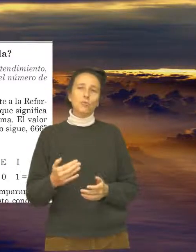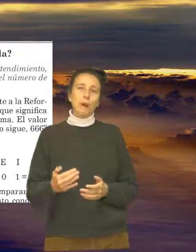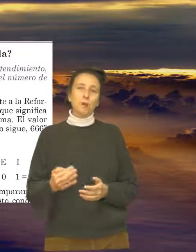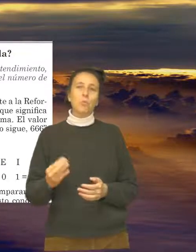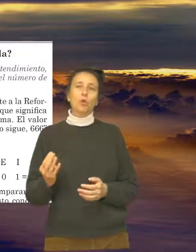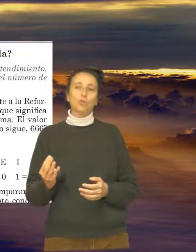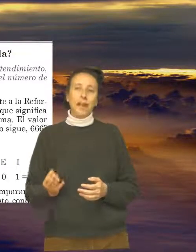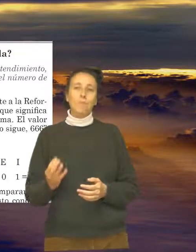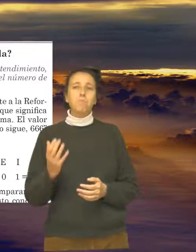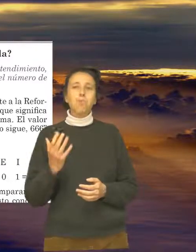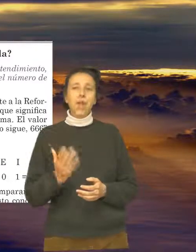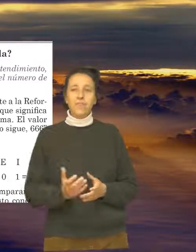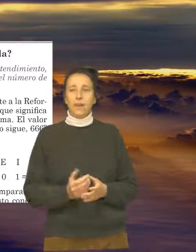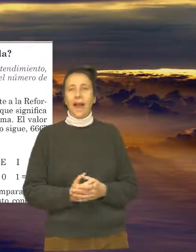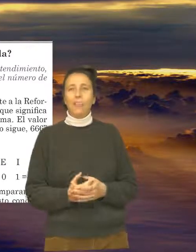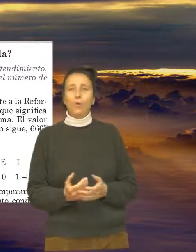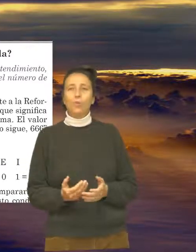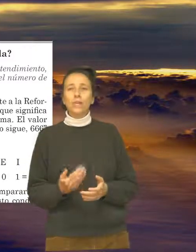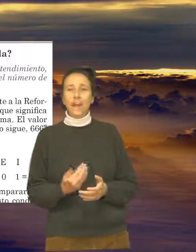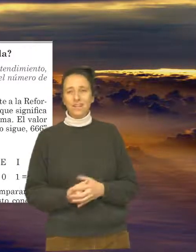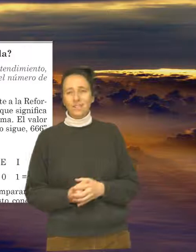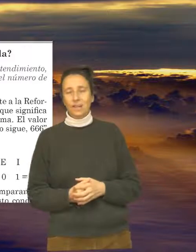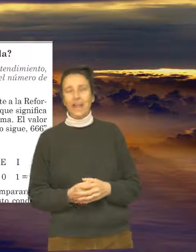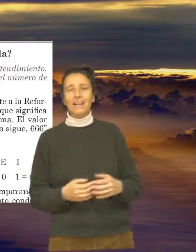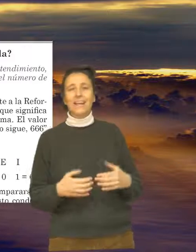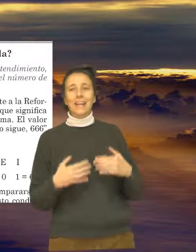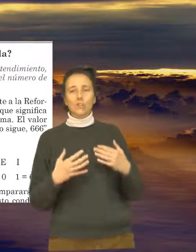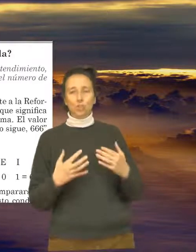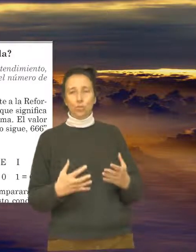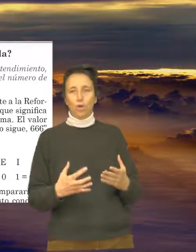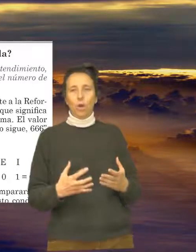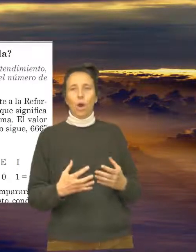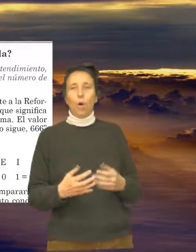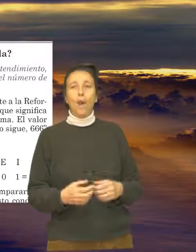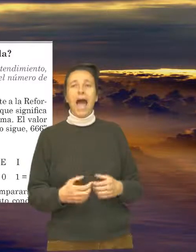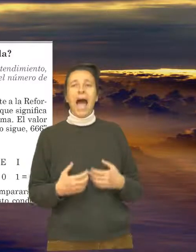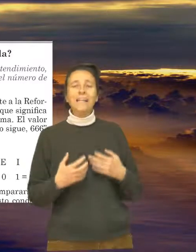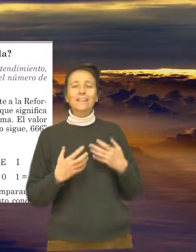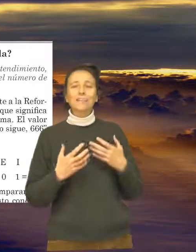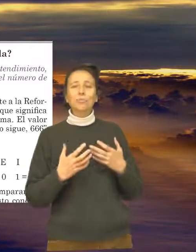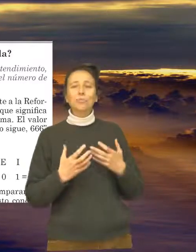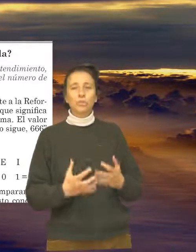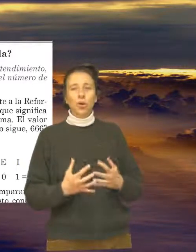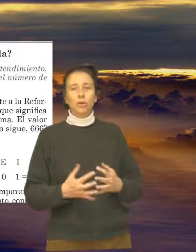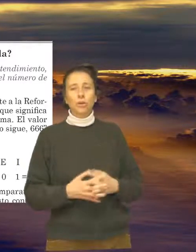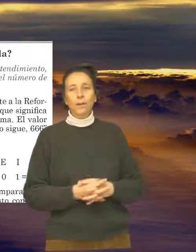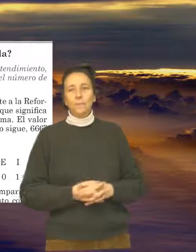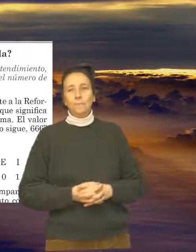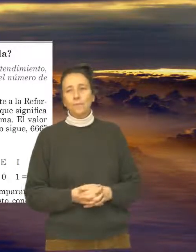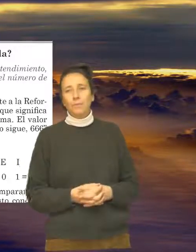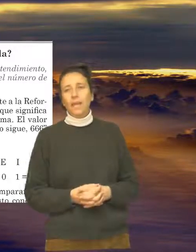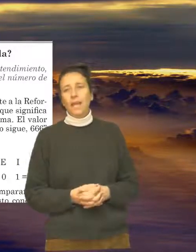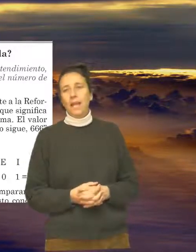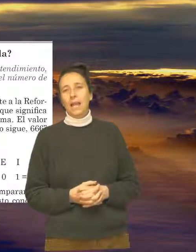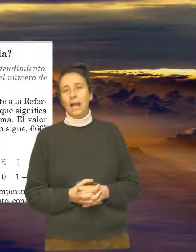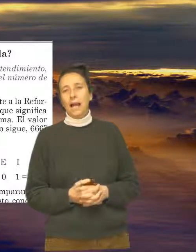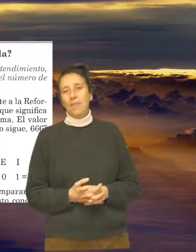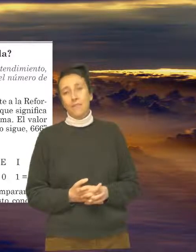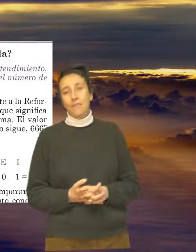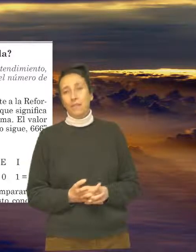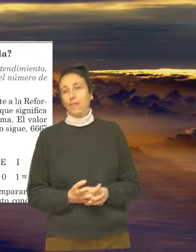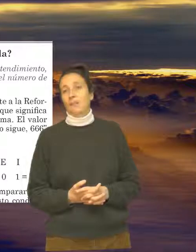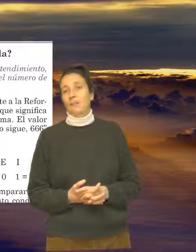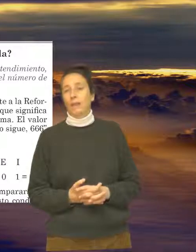ningún ser humano mortal puede adjudicarse el derecho o la atribución de